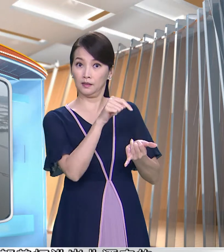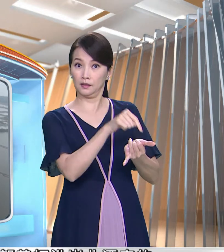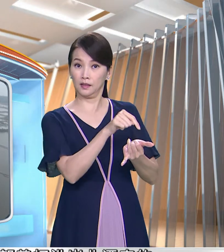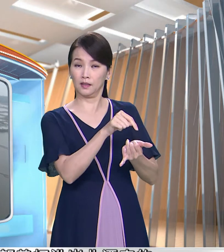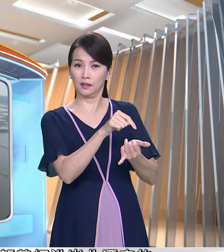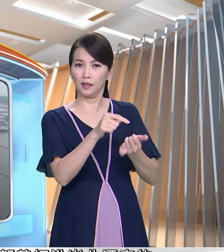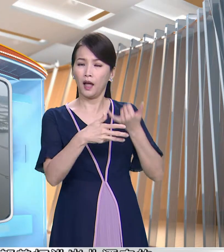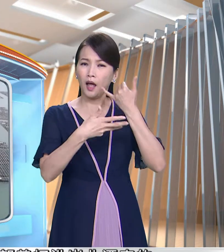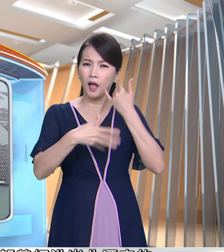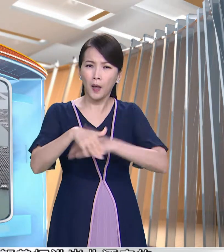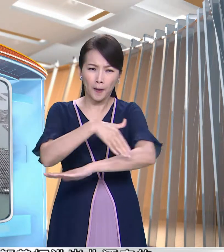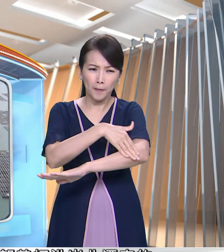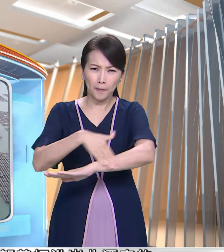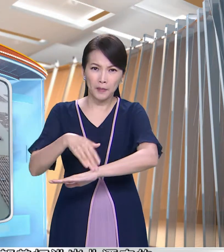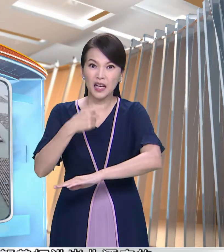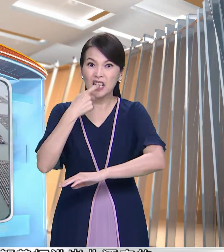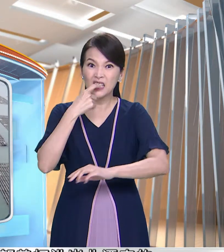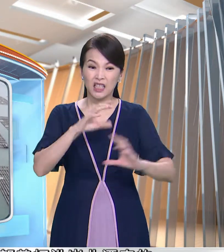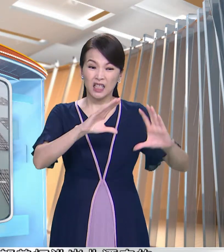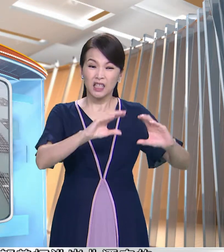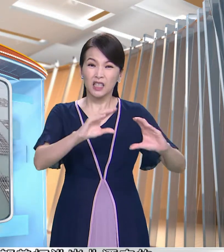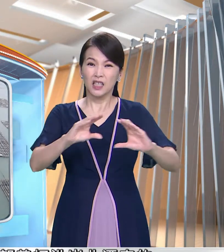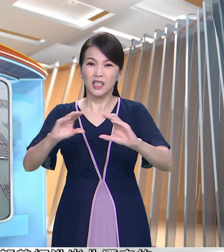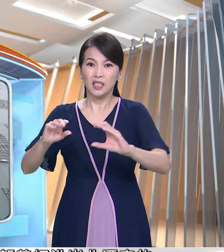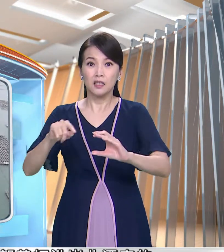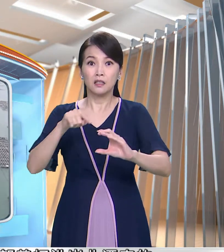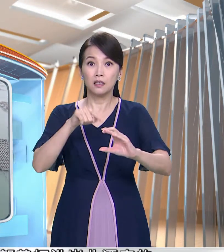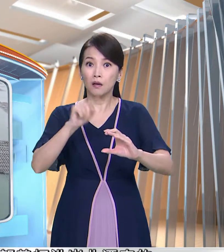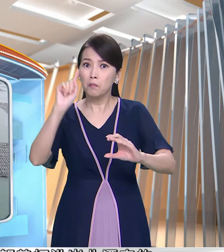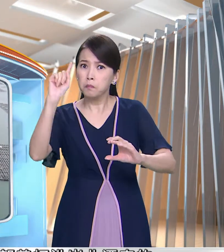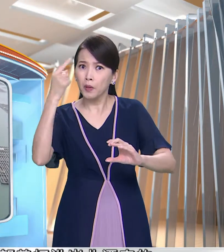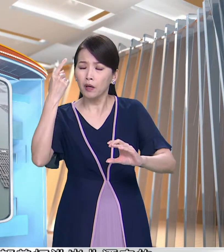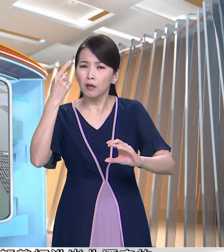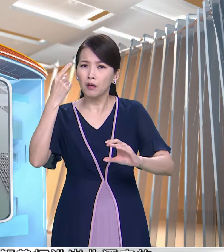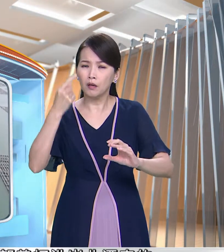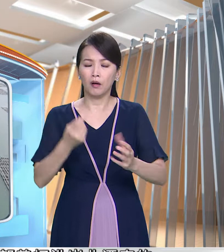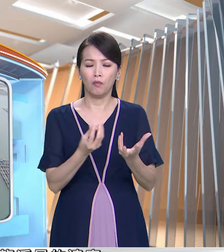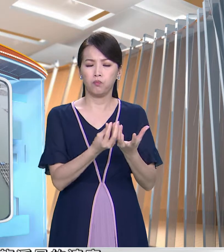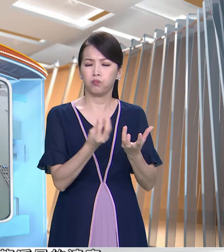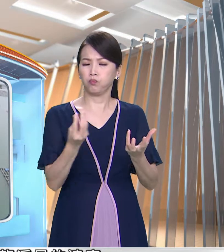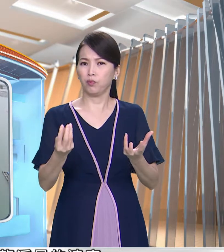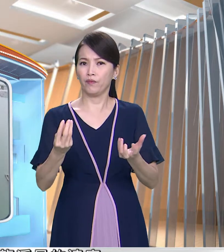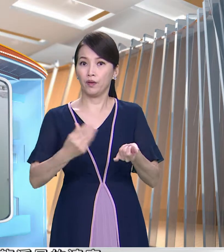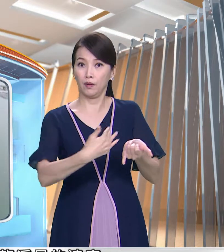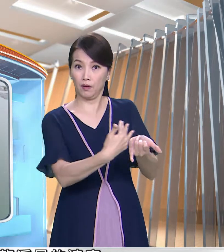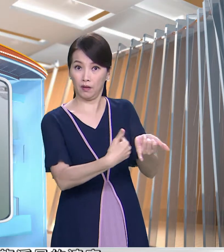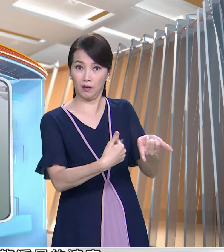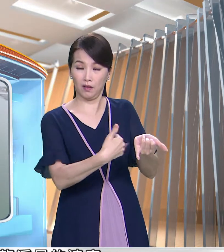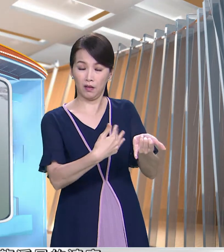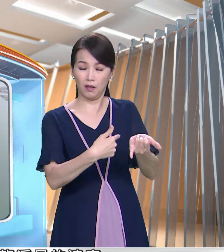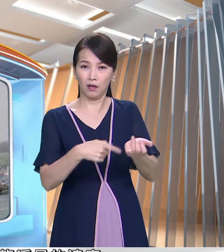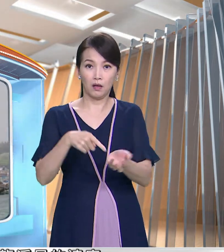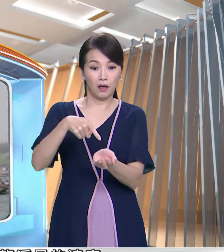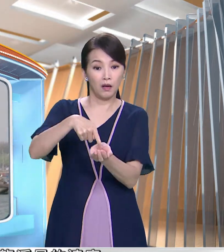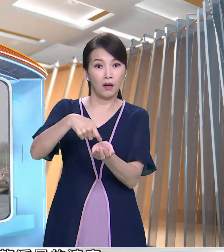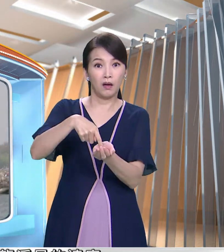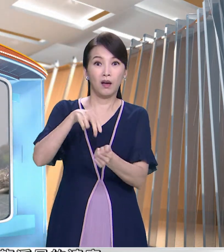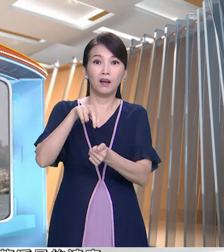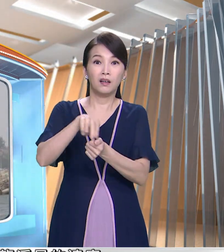部分是从西南部养科沿岸北漂而来。呼吁台湾禁用宝丽龙